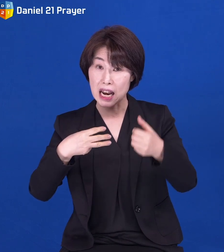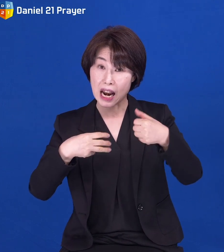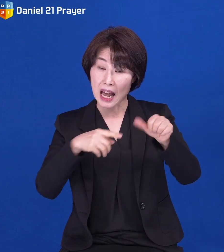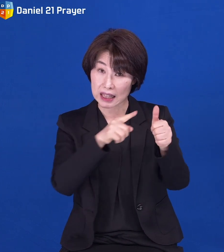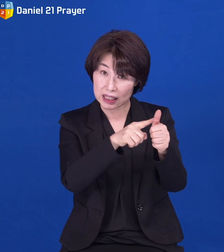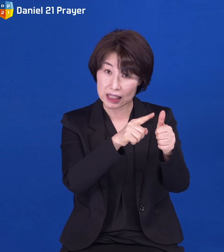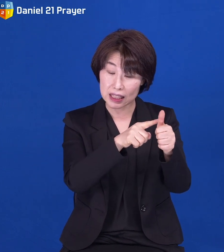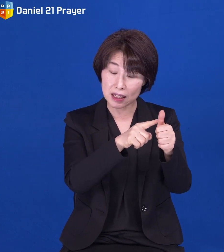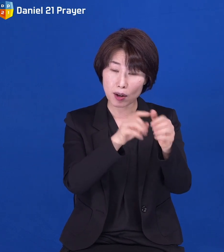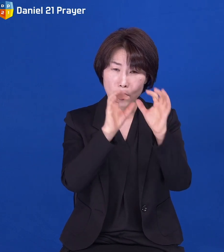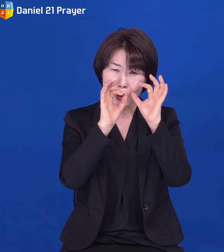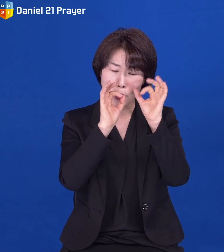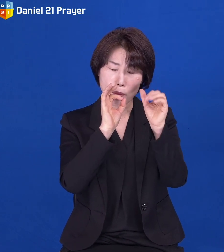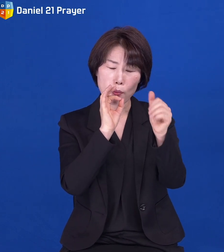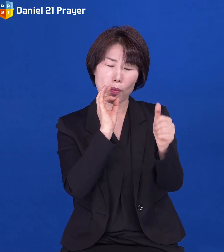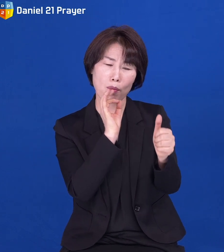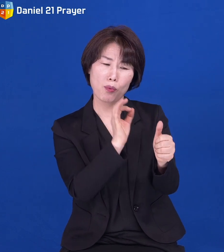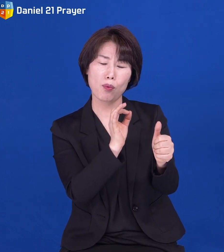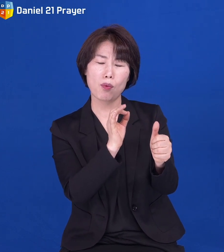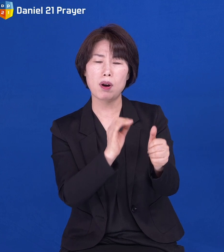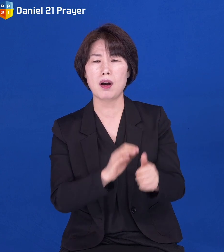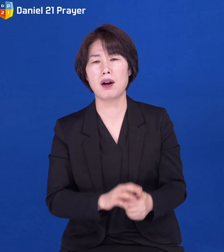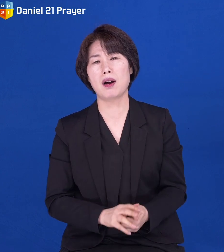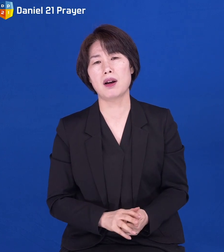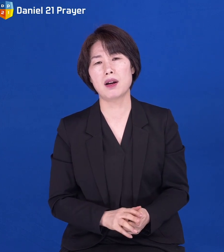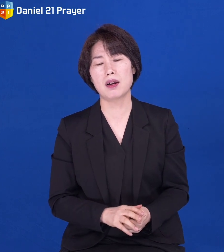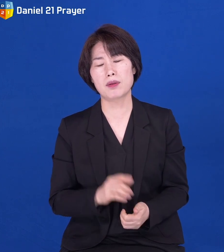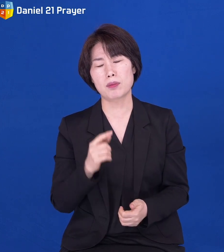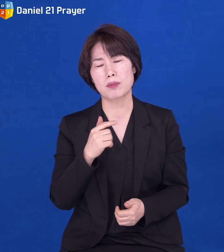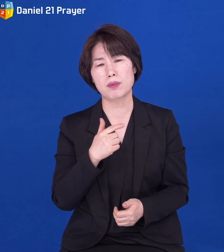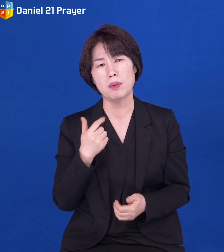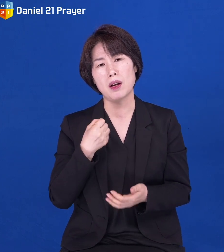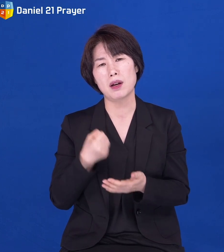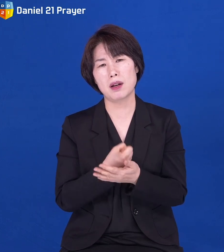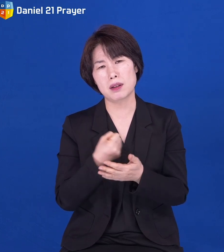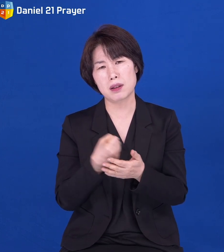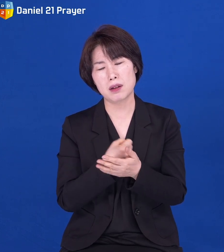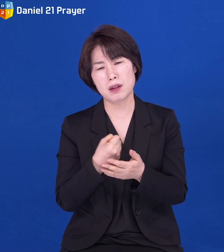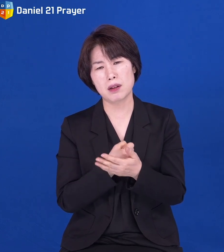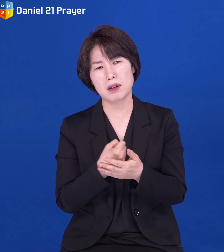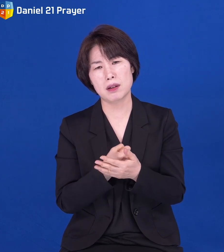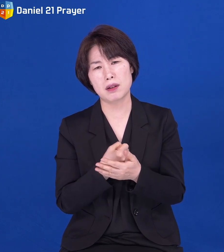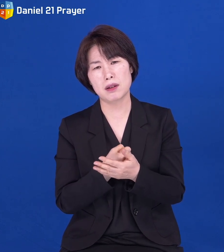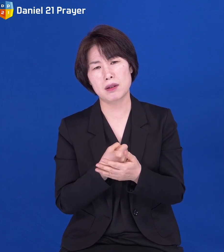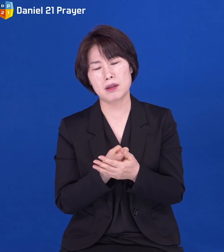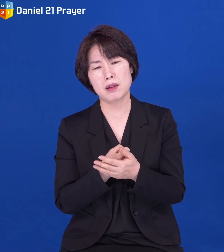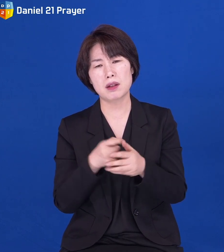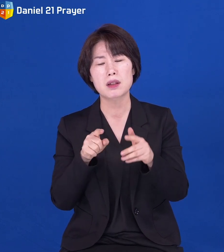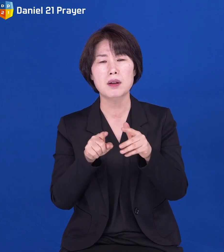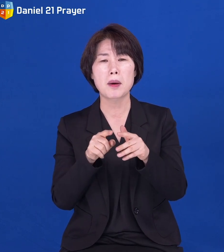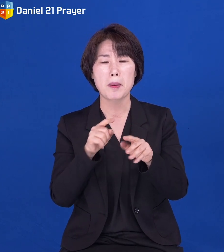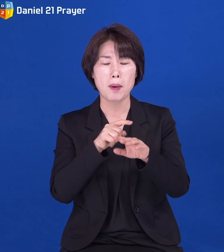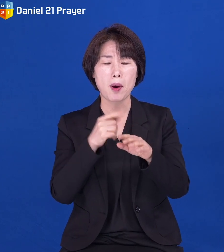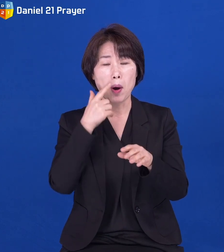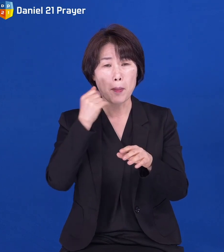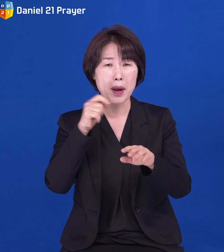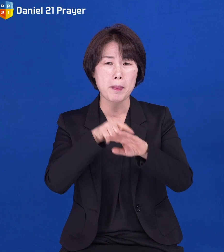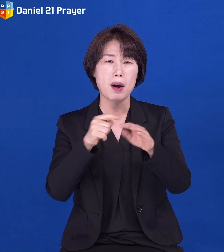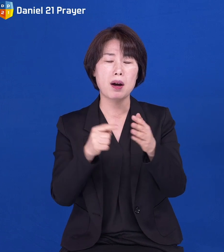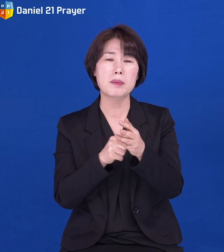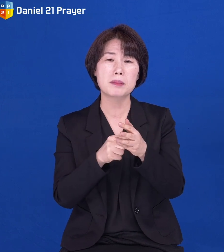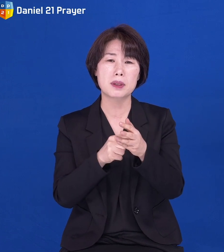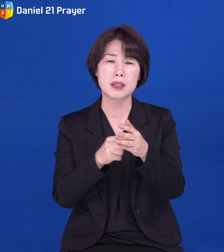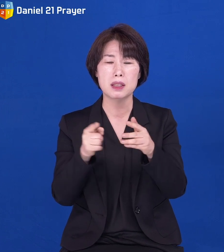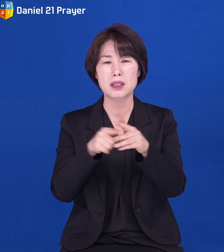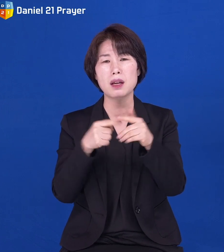키트라는 친구를 보면서 너무 안타깝더라고요. 정말 무료로 지금은 또 복지가